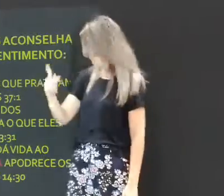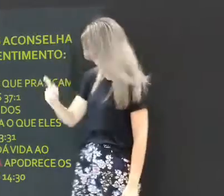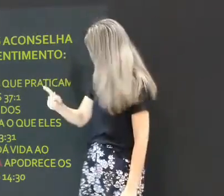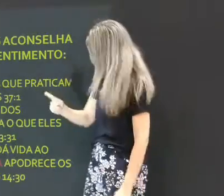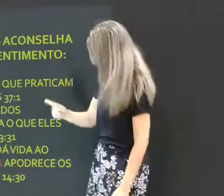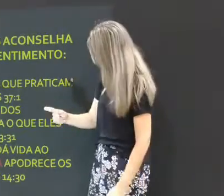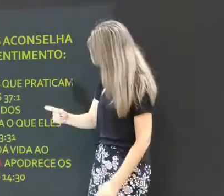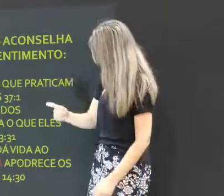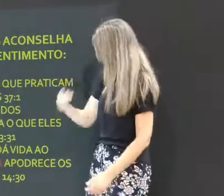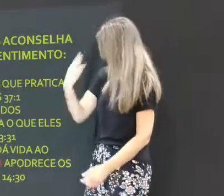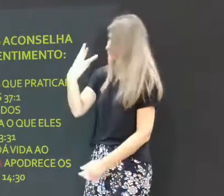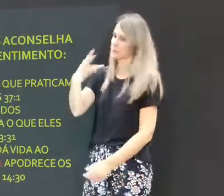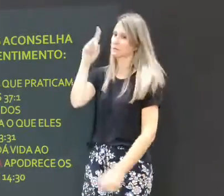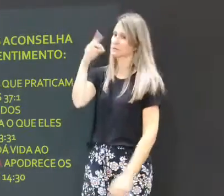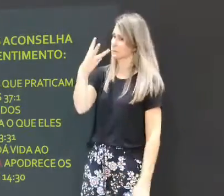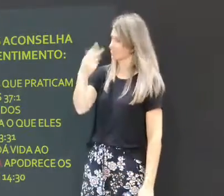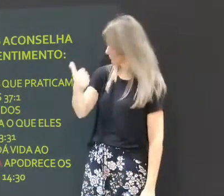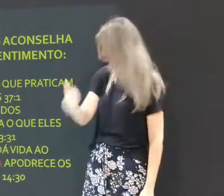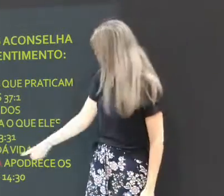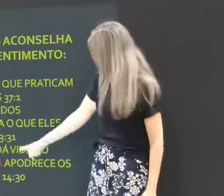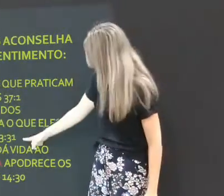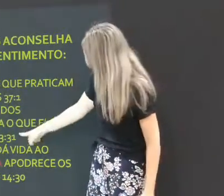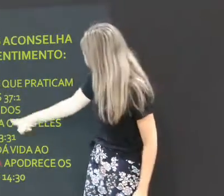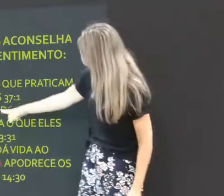Em Provérbios, capítulo 3, versículo 31.